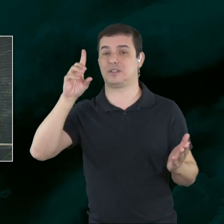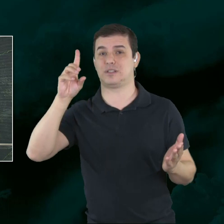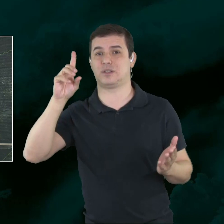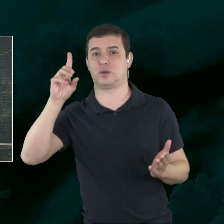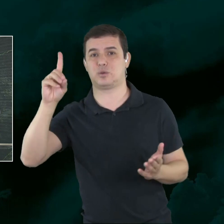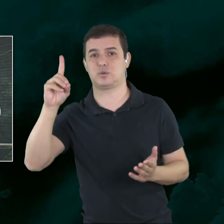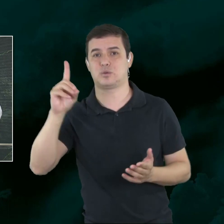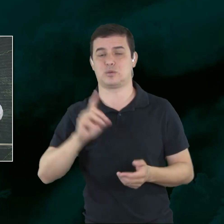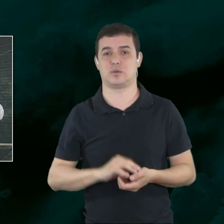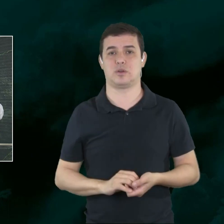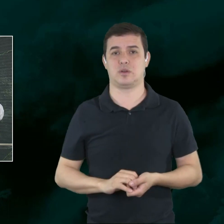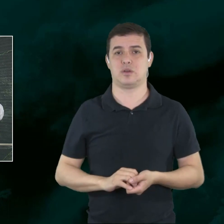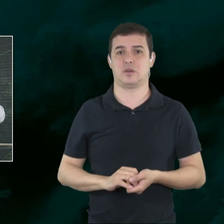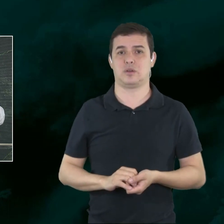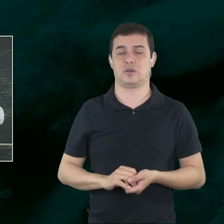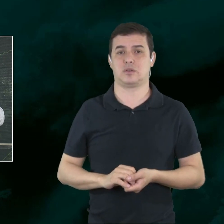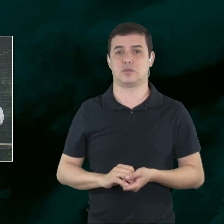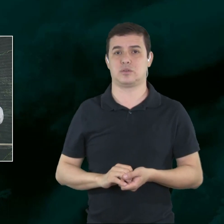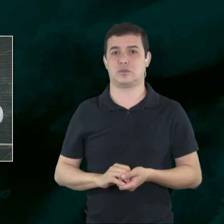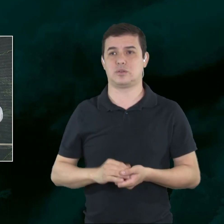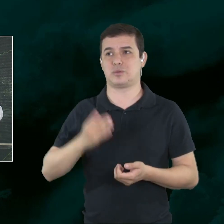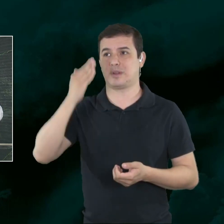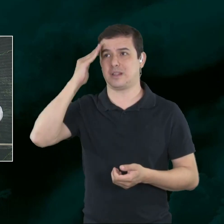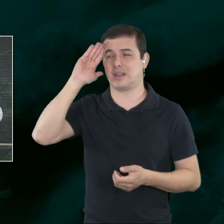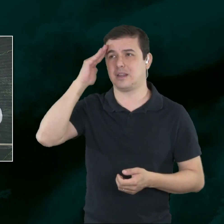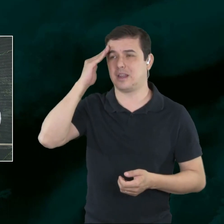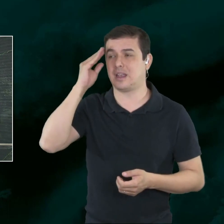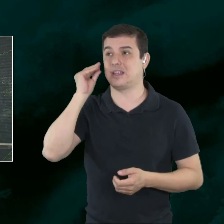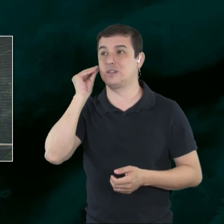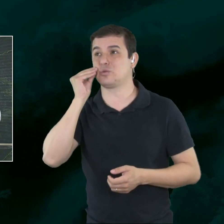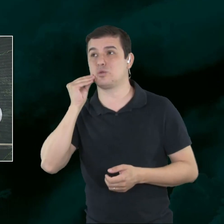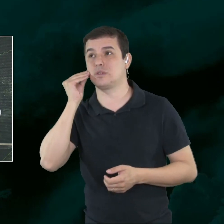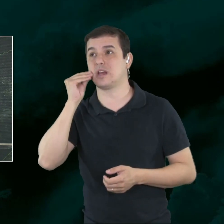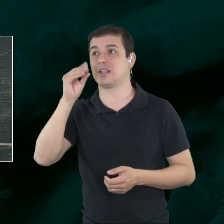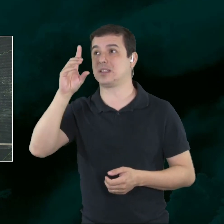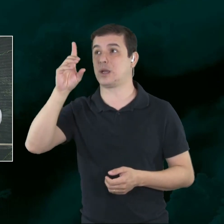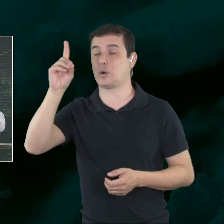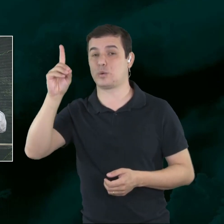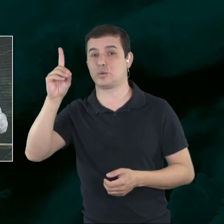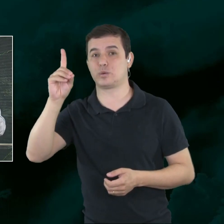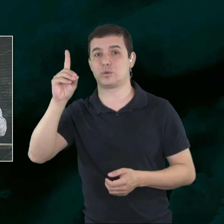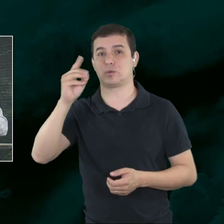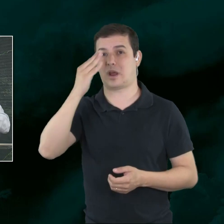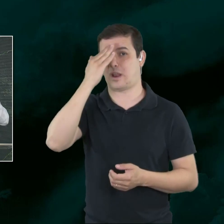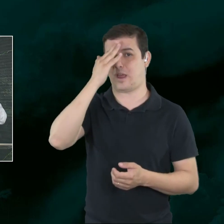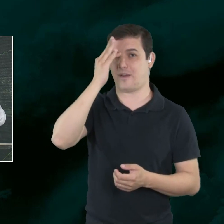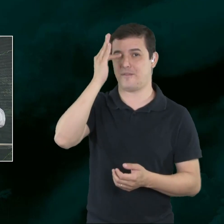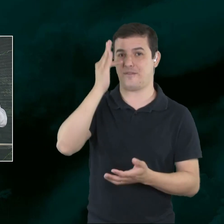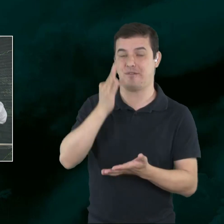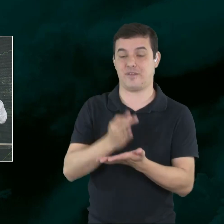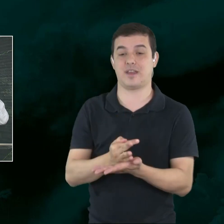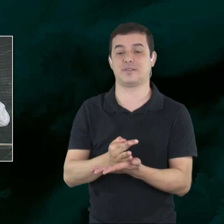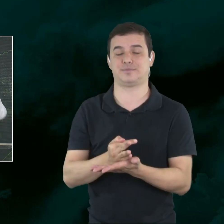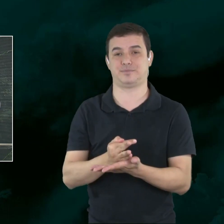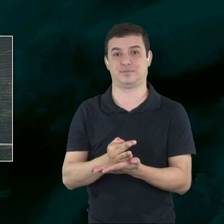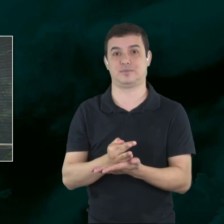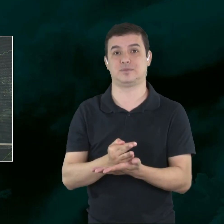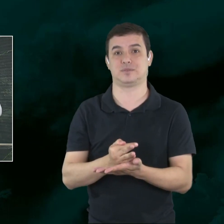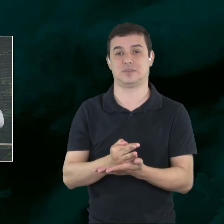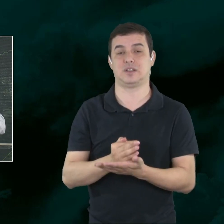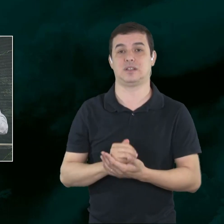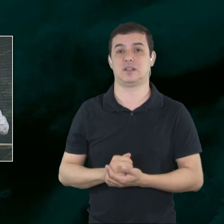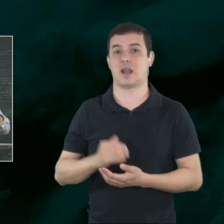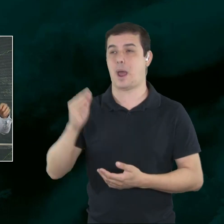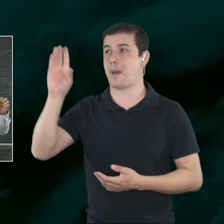ser de Deus. Né? Hebreus 1:3 traduz hipóstase para ser. Nós temos acesso ao ser de